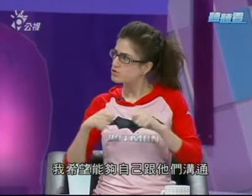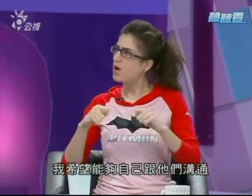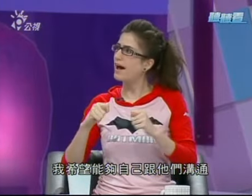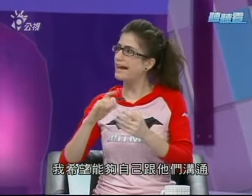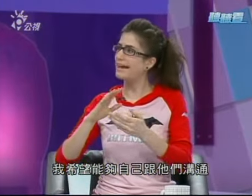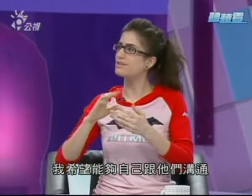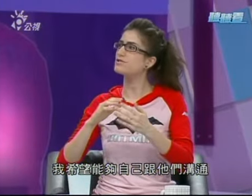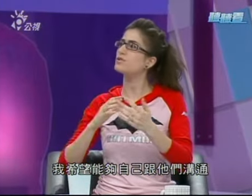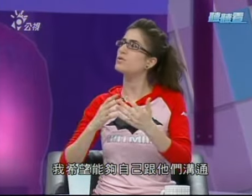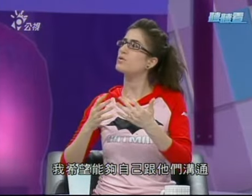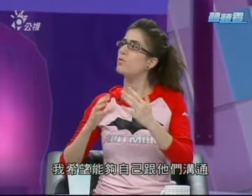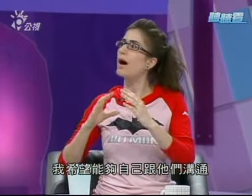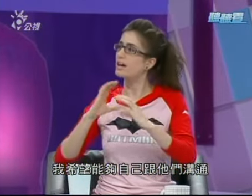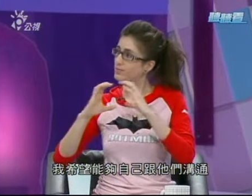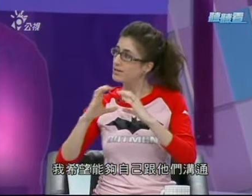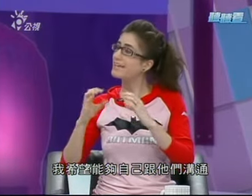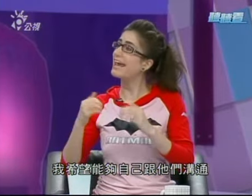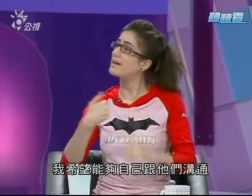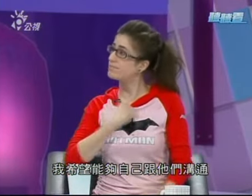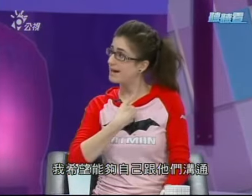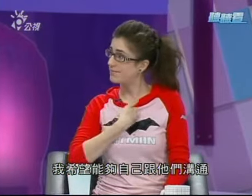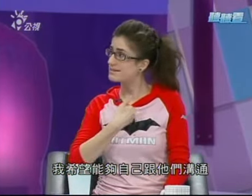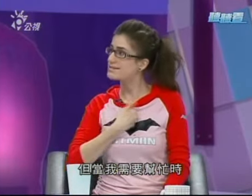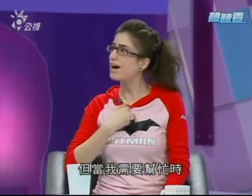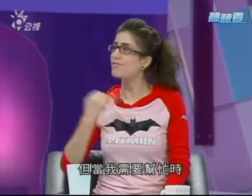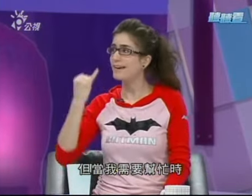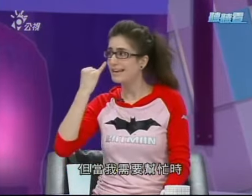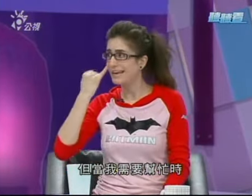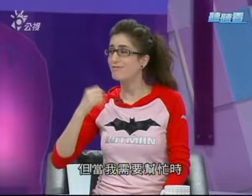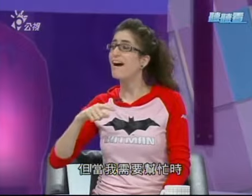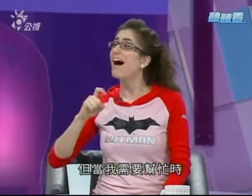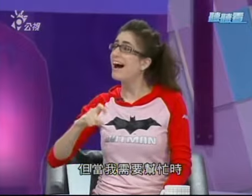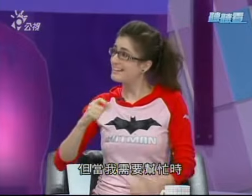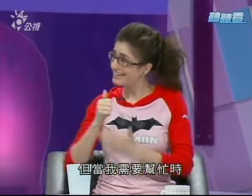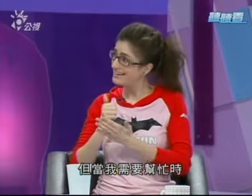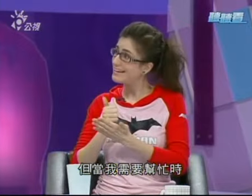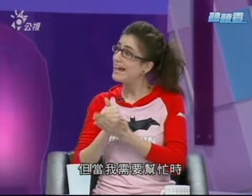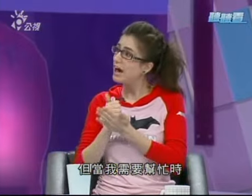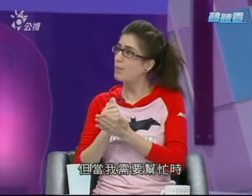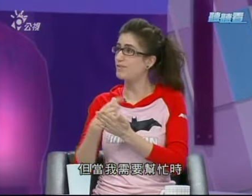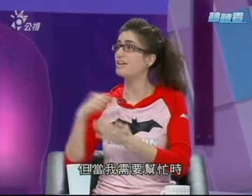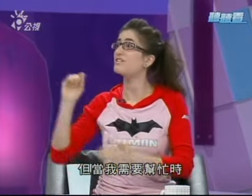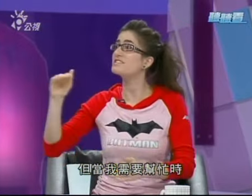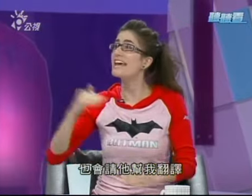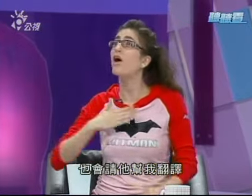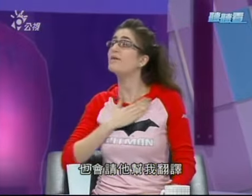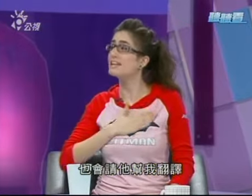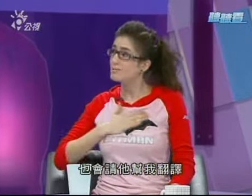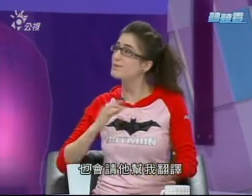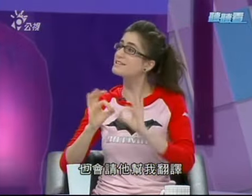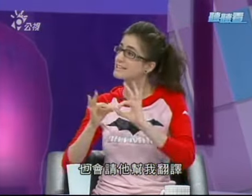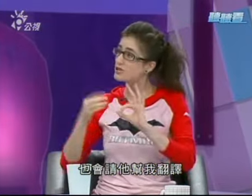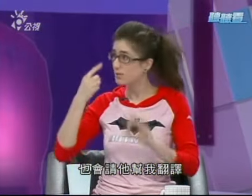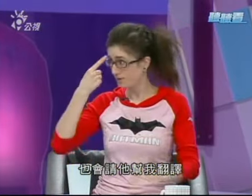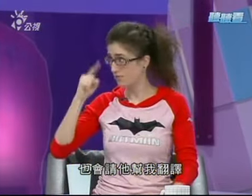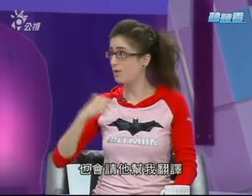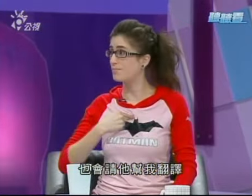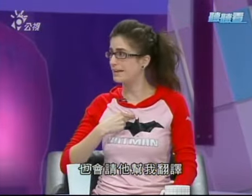重 Putnam优优独我需要帮助我会说可以接受上面